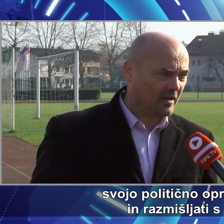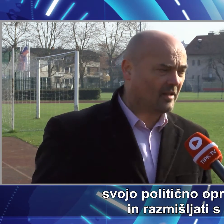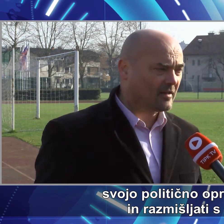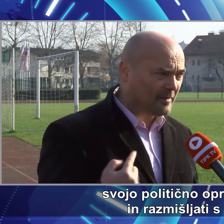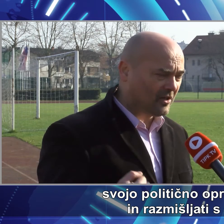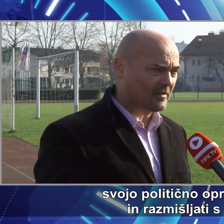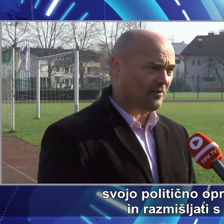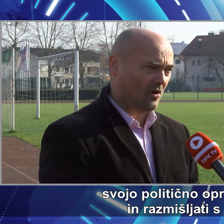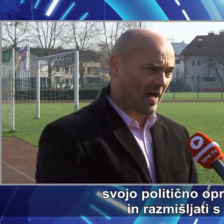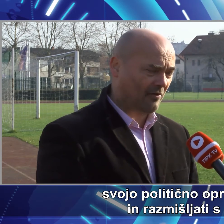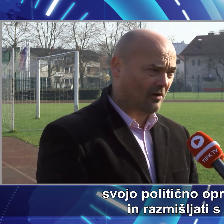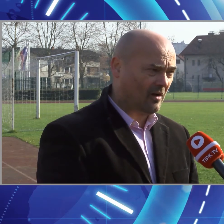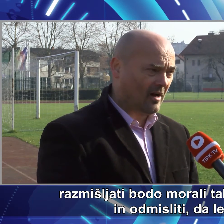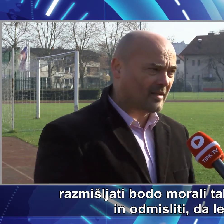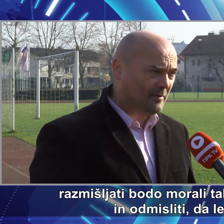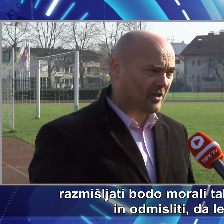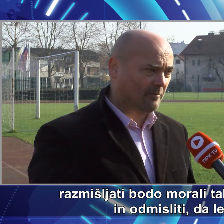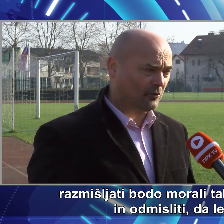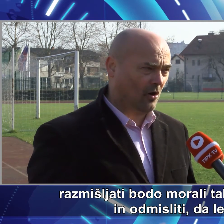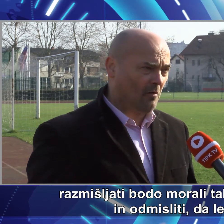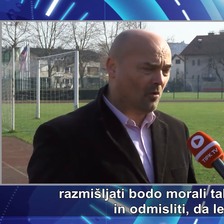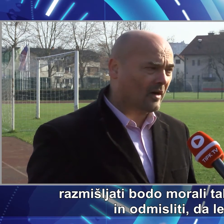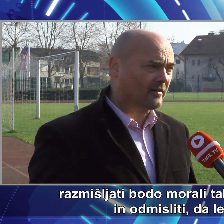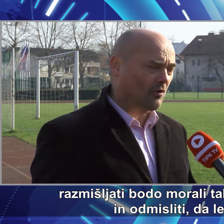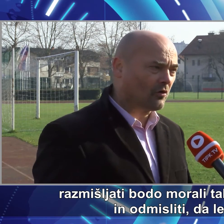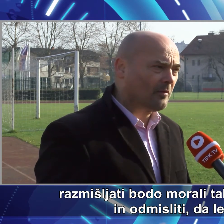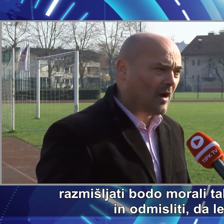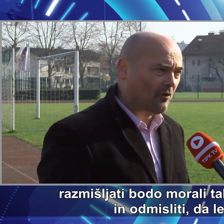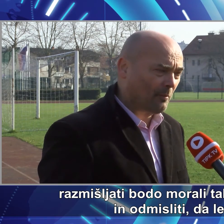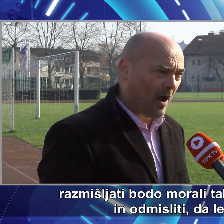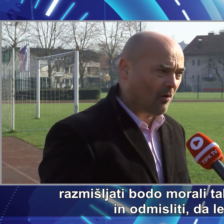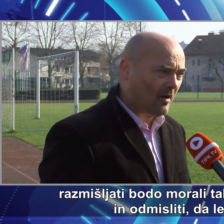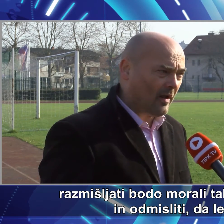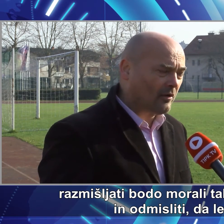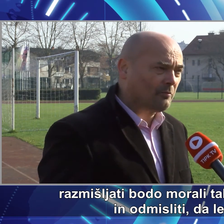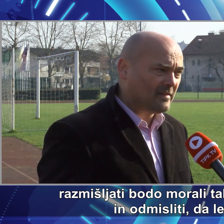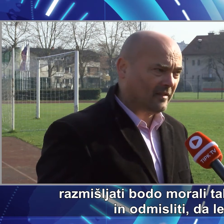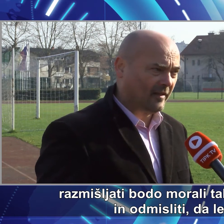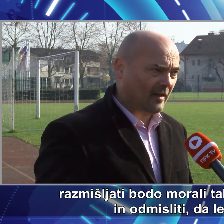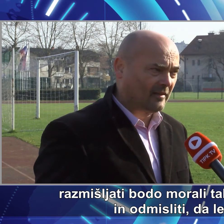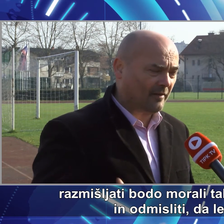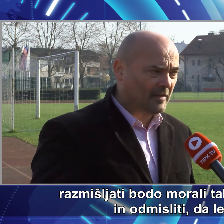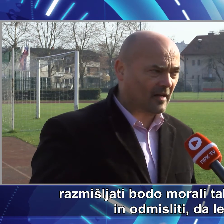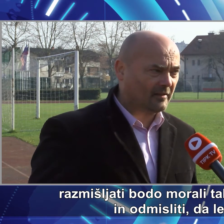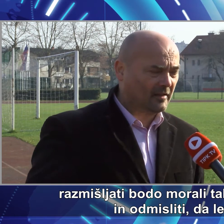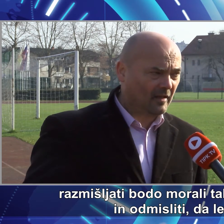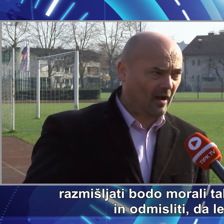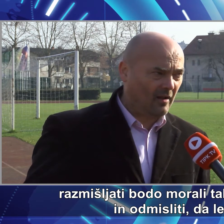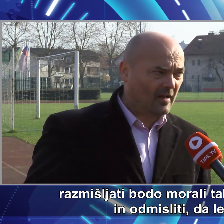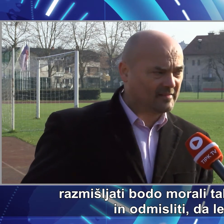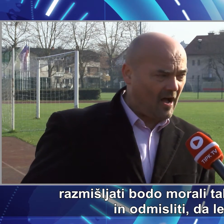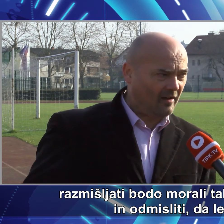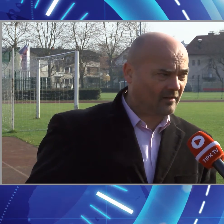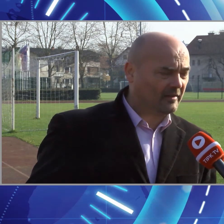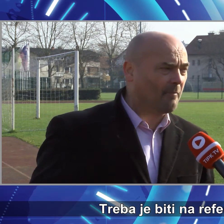glavo, razmišljati bodo morali tako, kot je moralno prav in odmisliti, da levica diktira za. Treba je biti